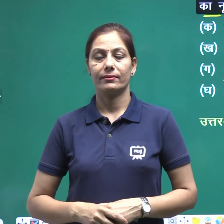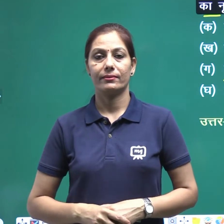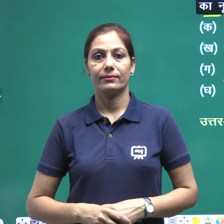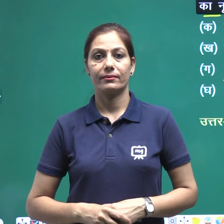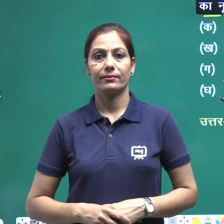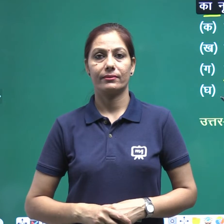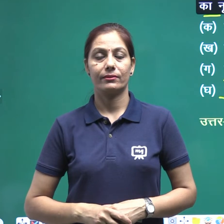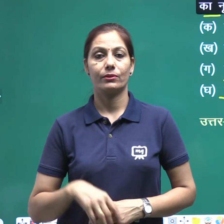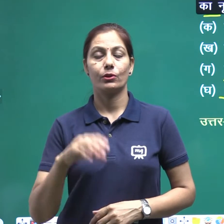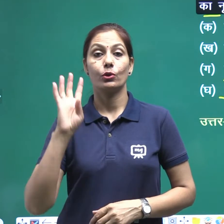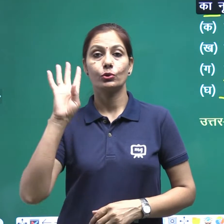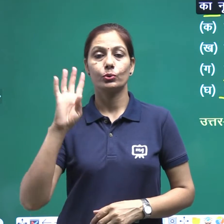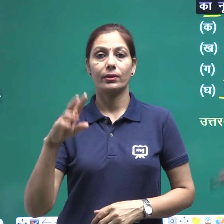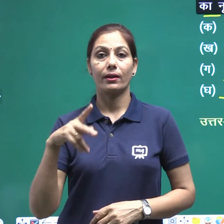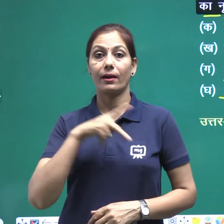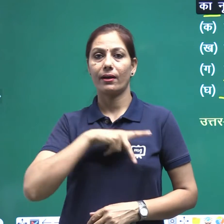चौथा कर्नाटका।